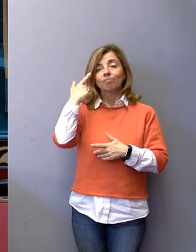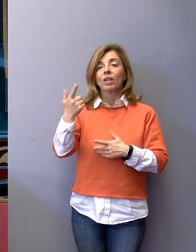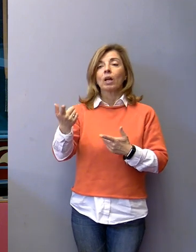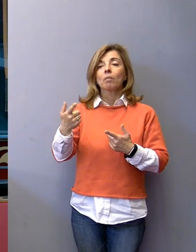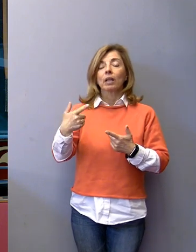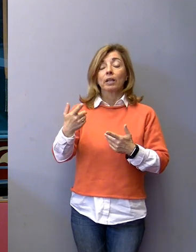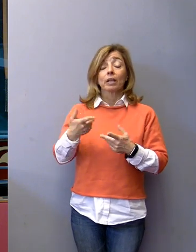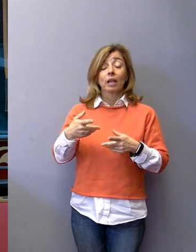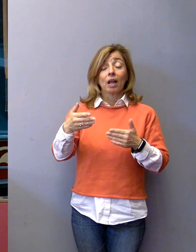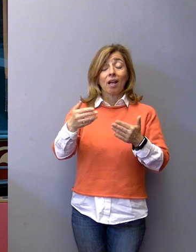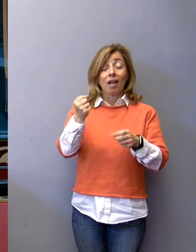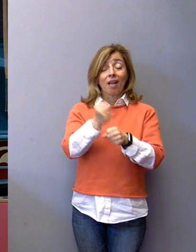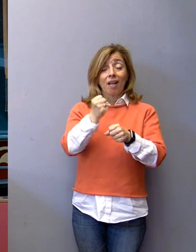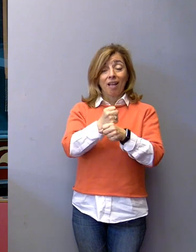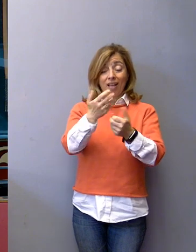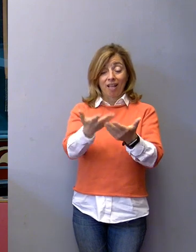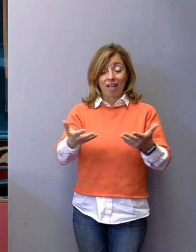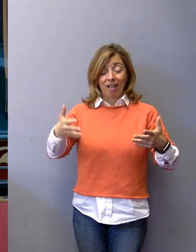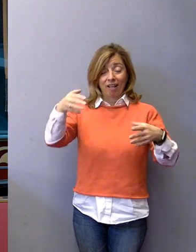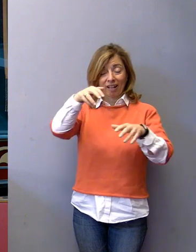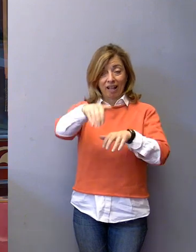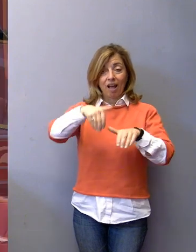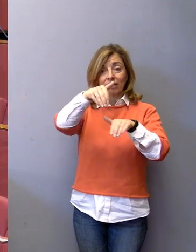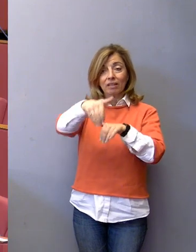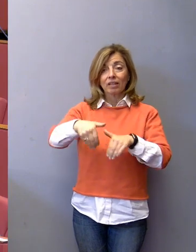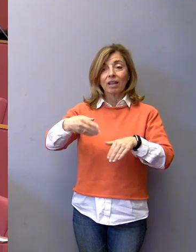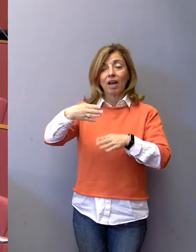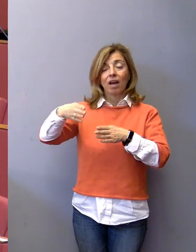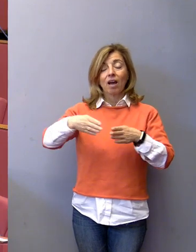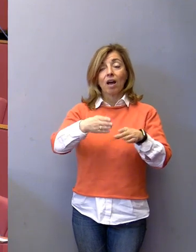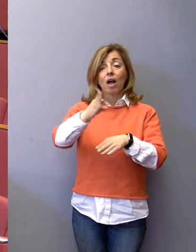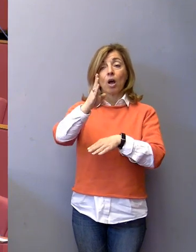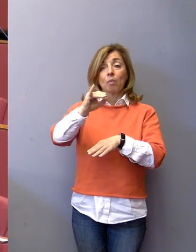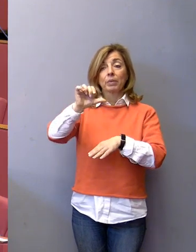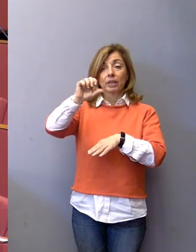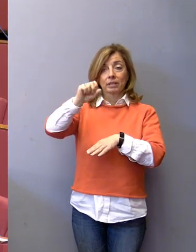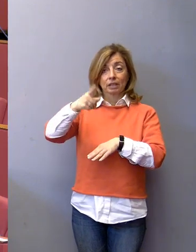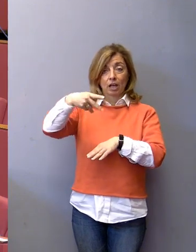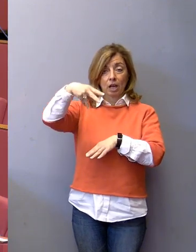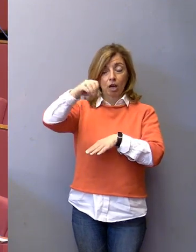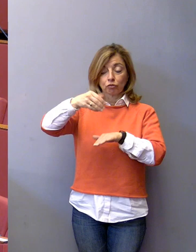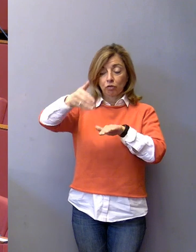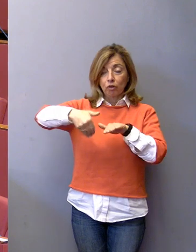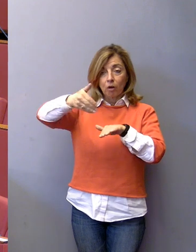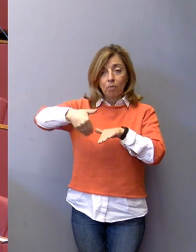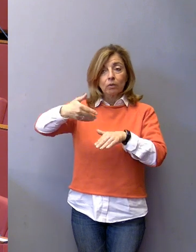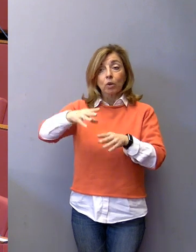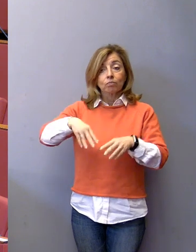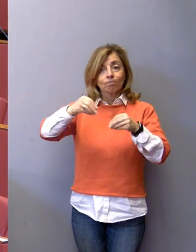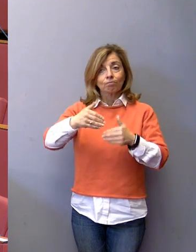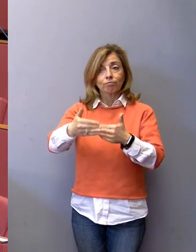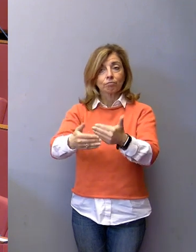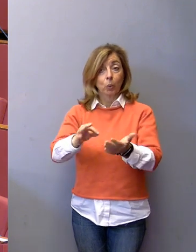ripresa del prioritario cantiere dello scolmatore del Bisagno prego consigliere Pandolfo lei la parola Grazie Presidente